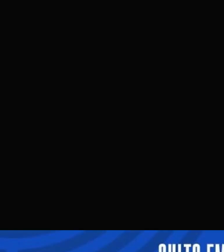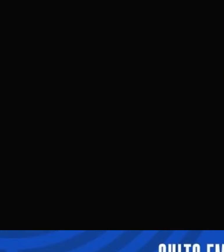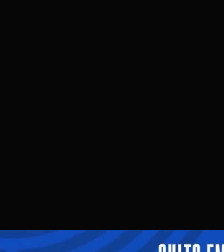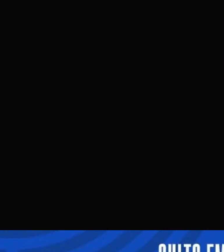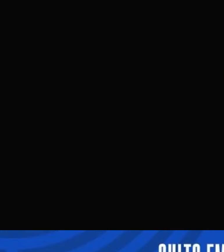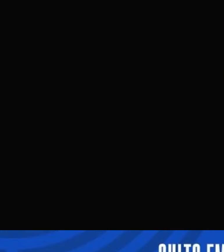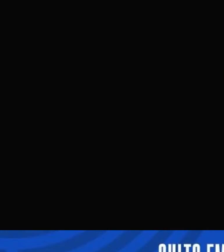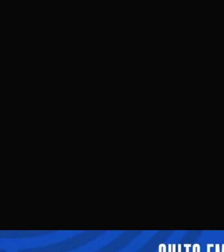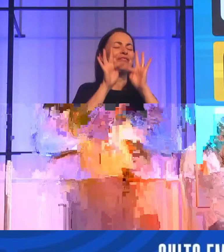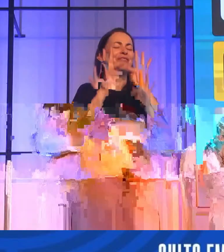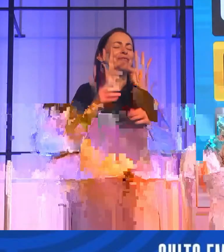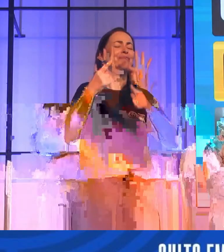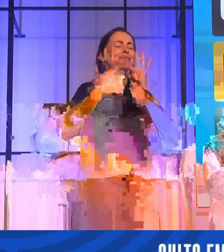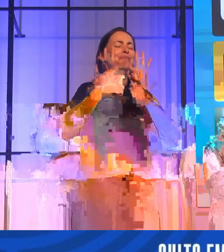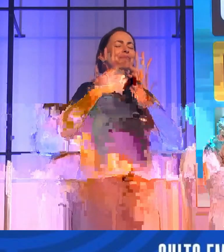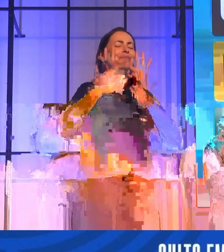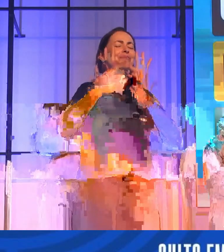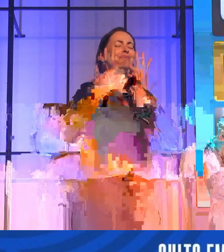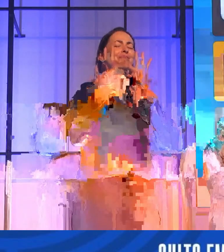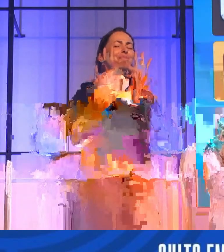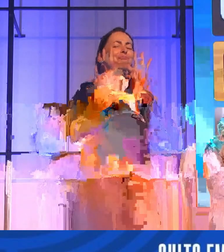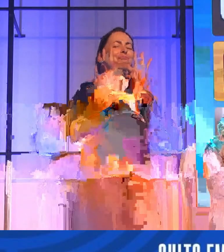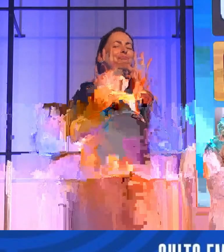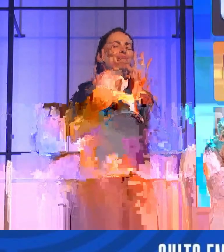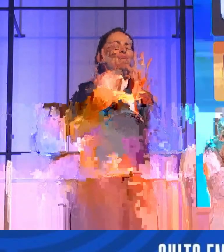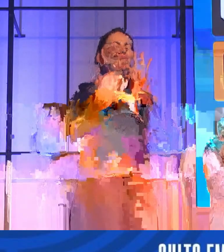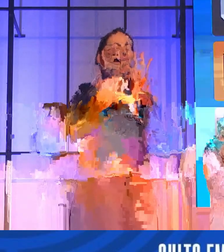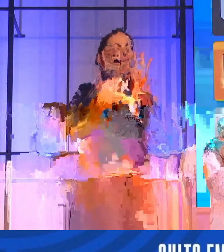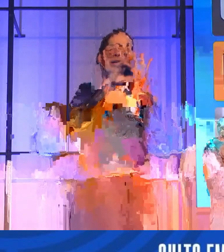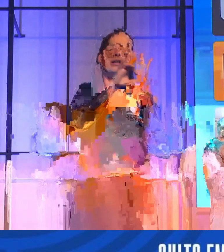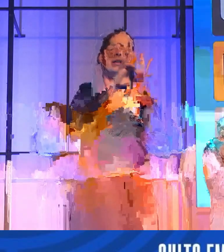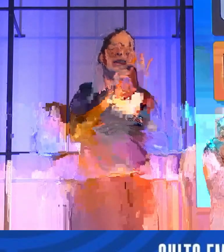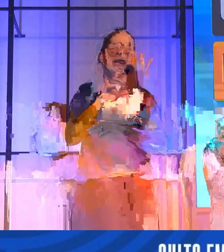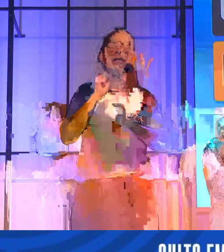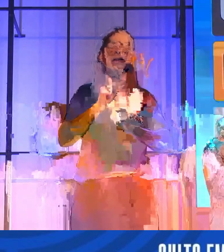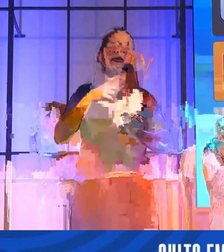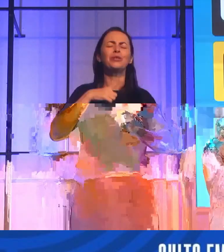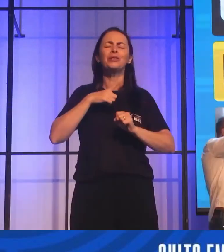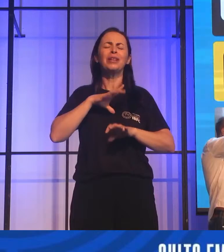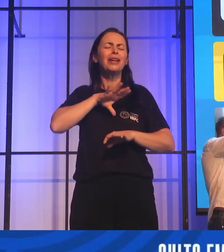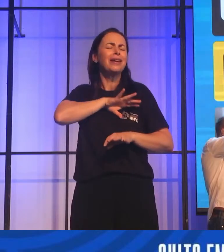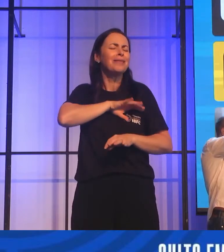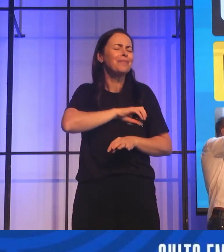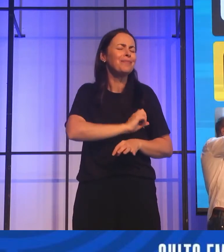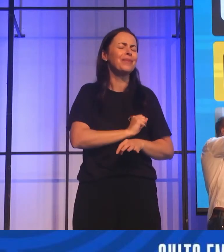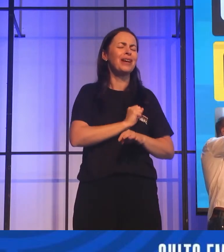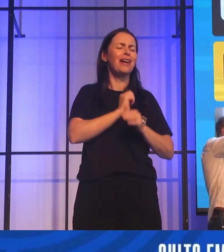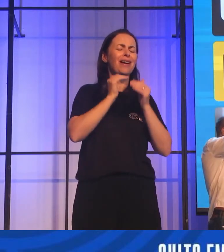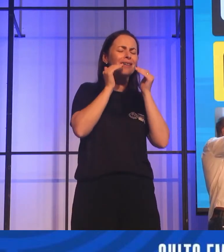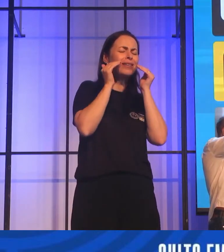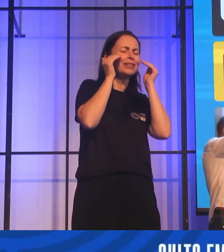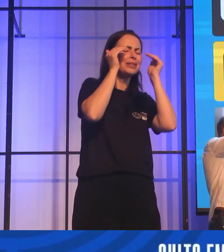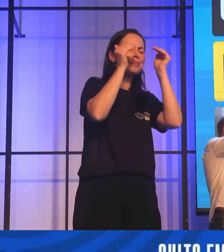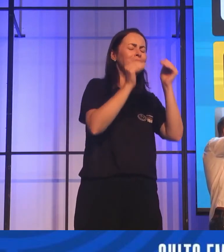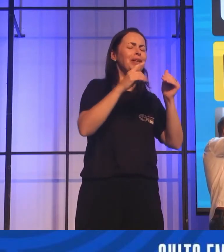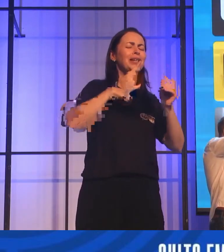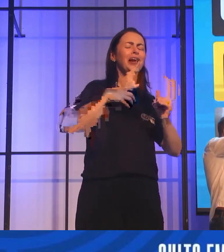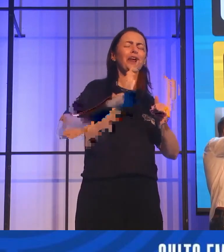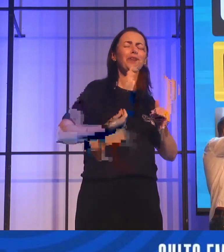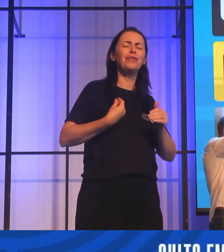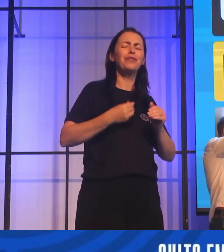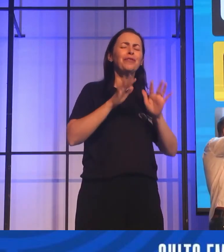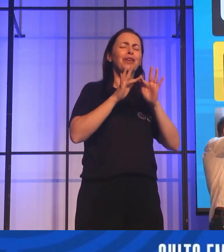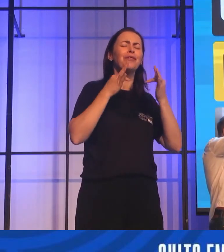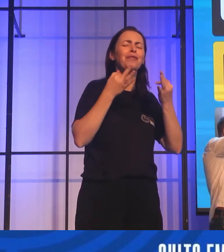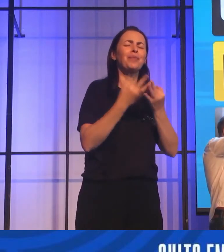a mamãe Joyce, que o papai Rodrigo e a mamãe Keren possam se amar, se respeitar, viver um lar onde os seus filhos cresçam